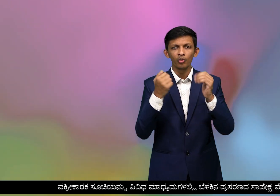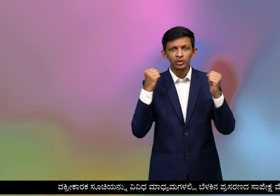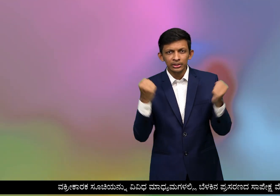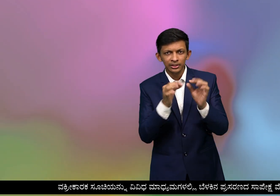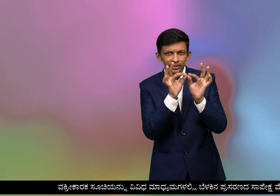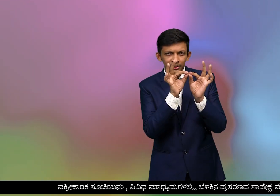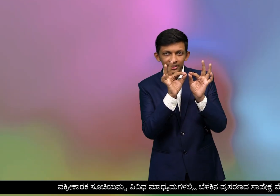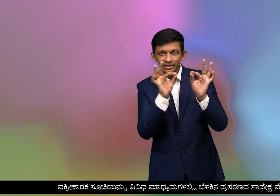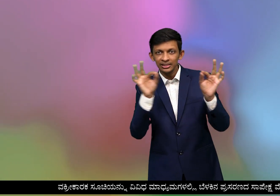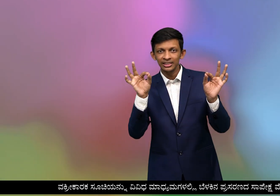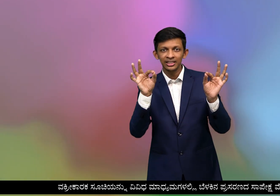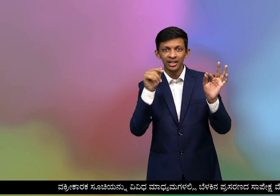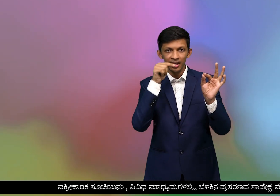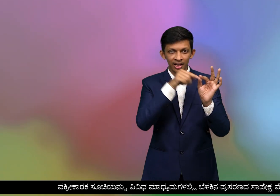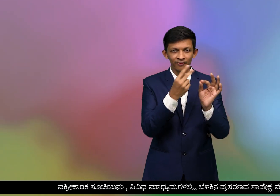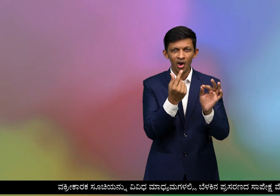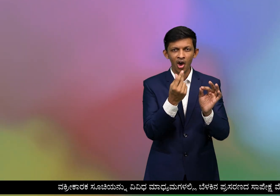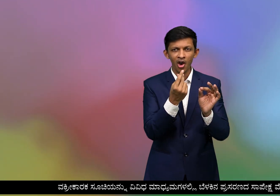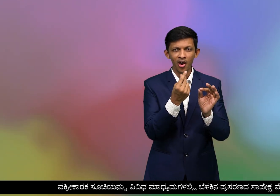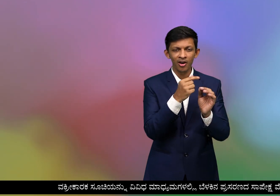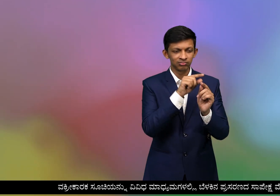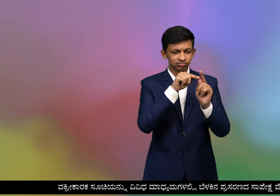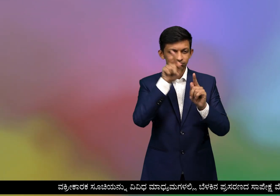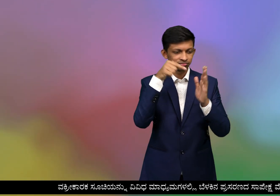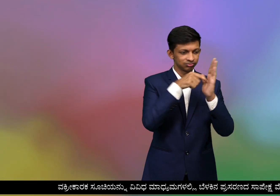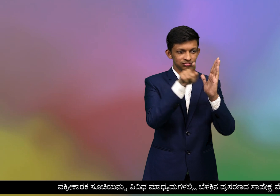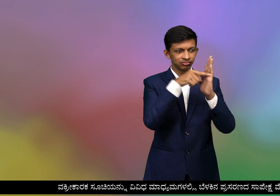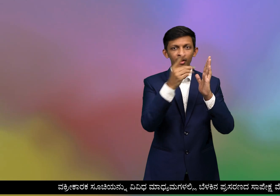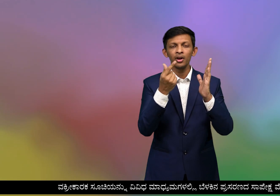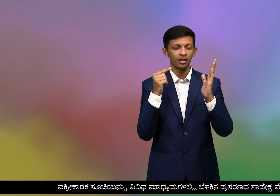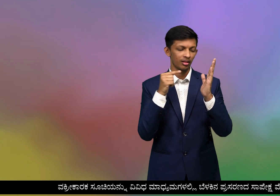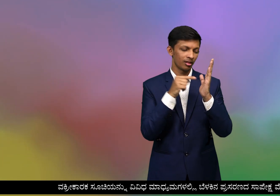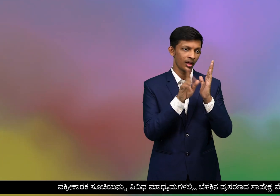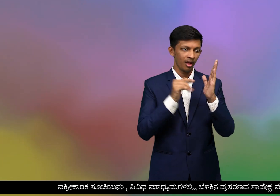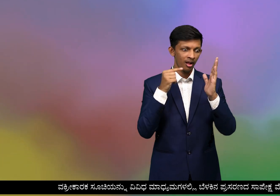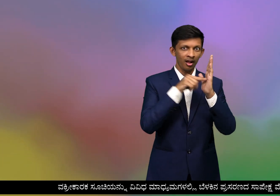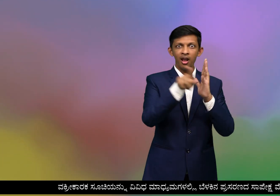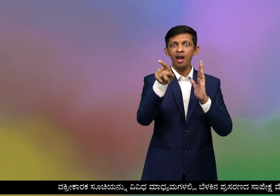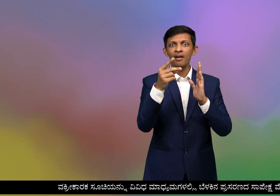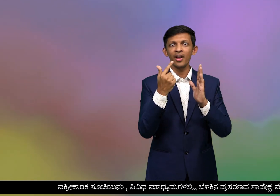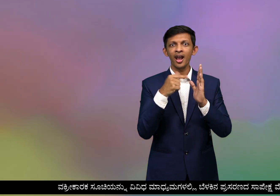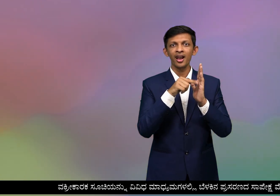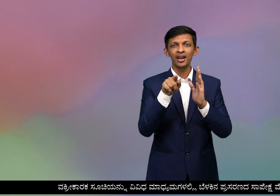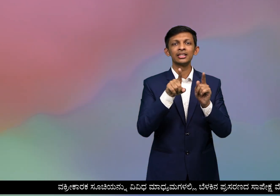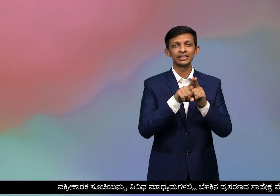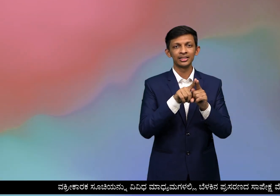ಸೂಚಿಯನ್ನು ವಿವಿದ ಮಾಧ್ಯಮಗಳಲ್ಲಿ ಬೆಳಕಿನ ಪ್ರಸರಣದ ಸಾಪಾಯಕ್ಷೆ ವೇಗಕ್ಕೆ ಜೋಡಿಸಬಹುದು